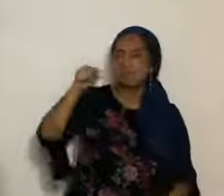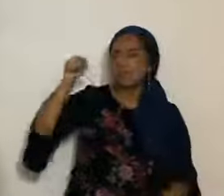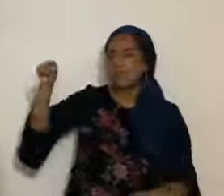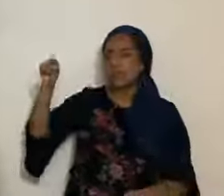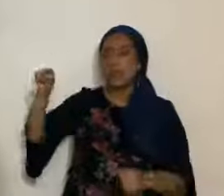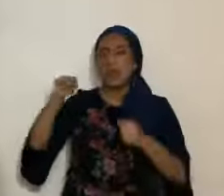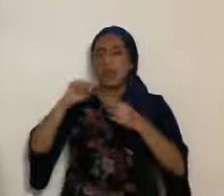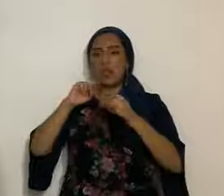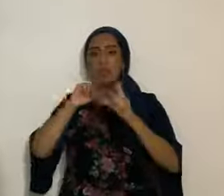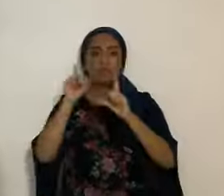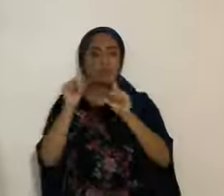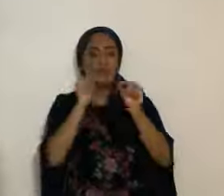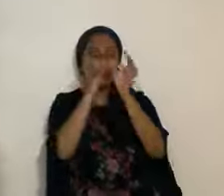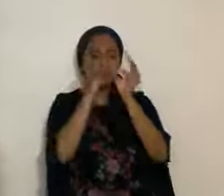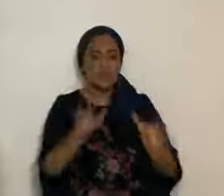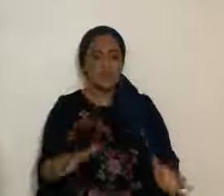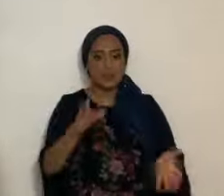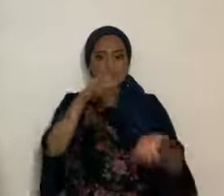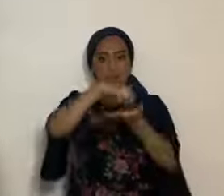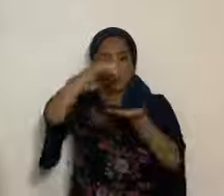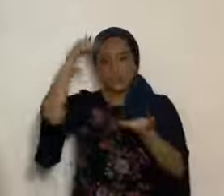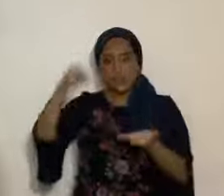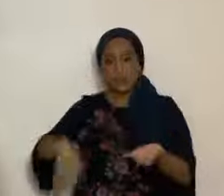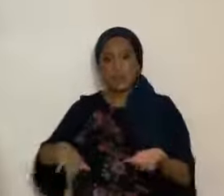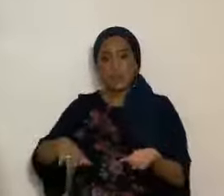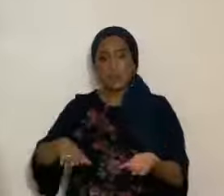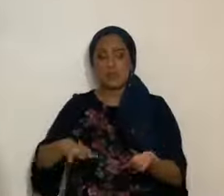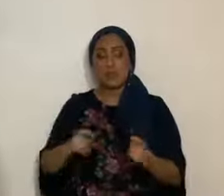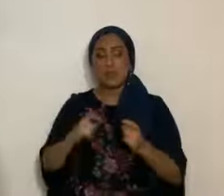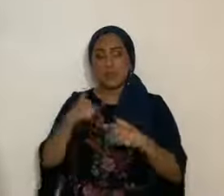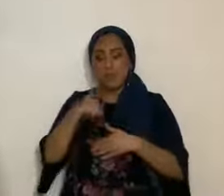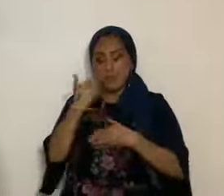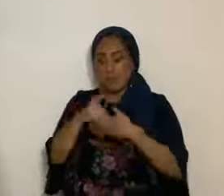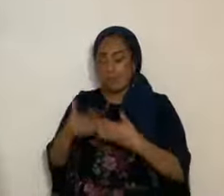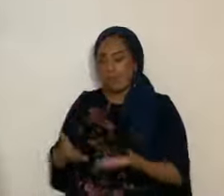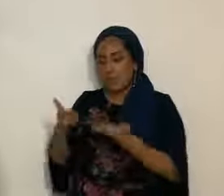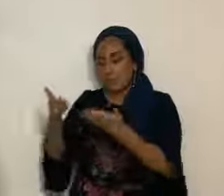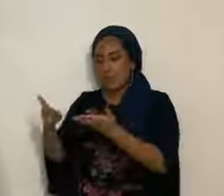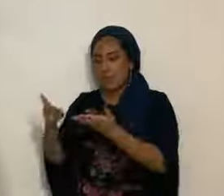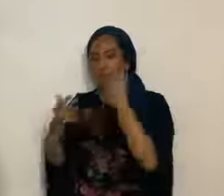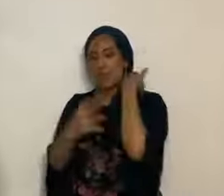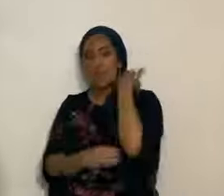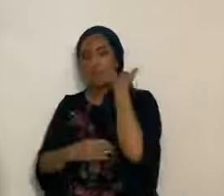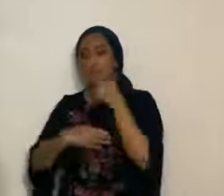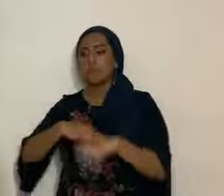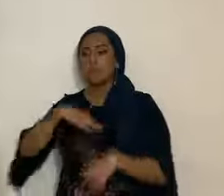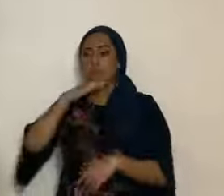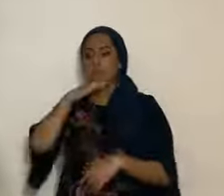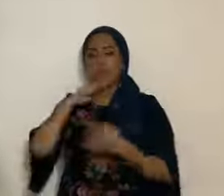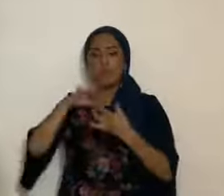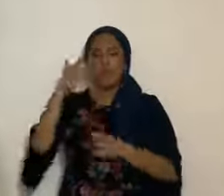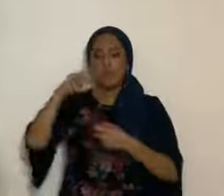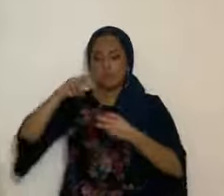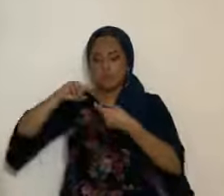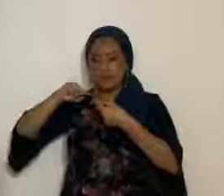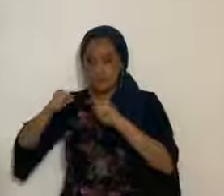hablar vanidad, si dieres tu pan al hambriento y si saciares el alma afligida, en las tinieblas nacerá tu